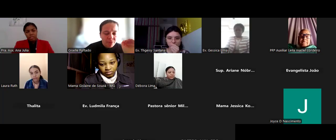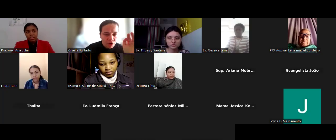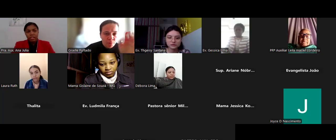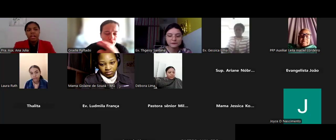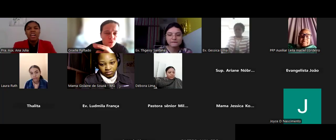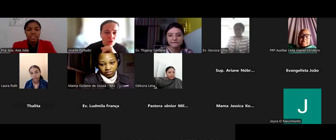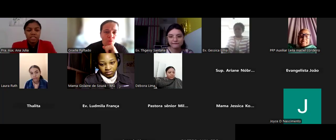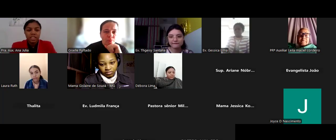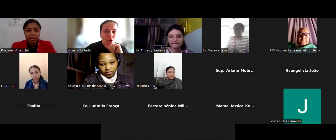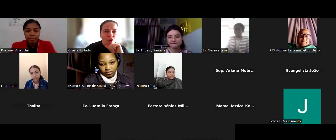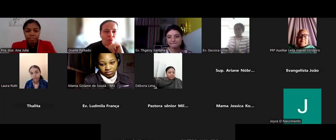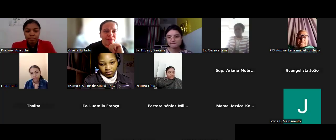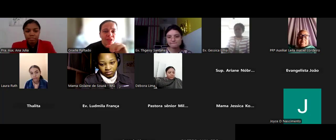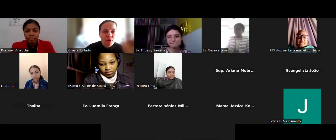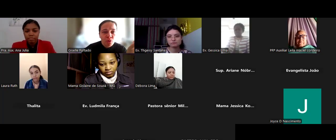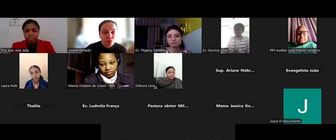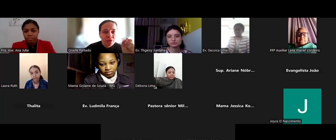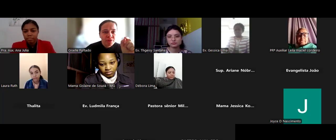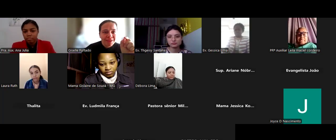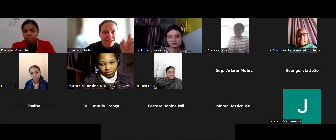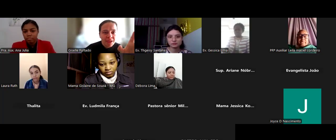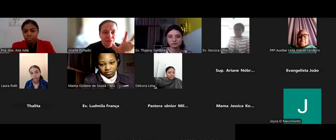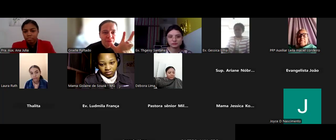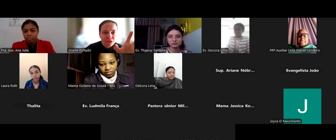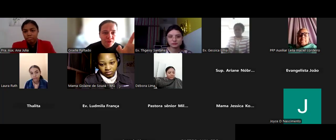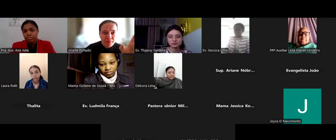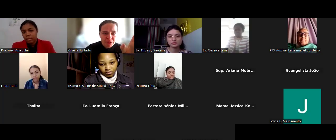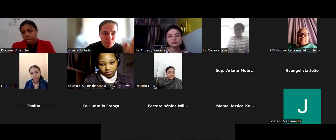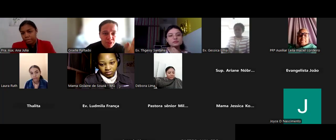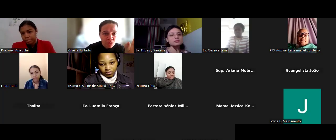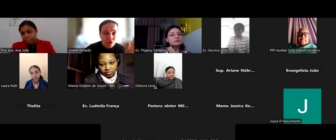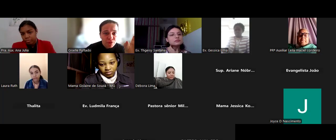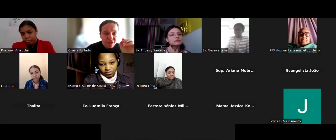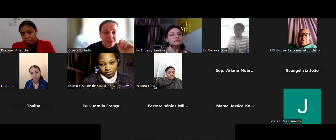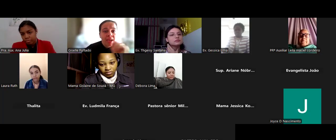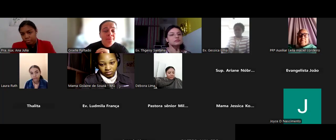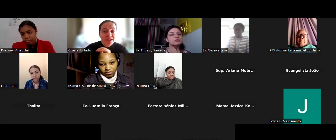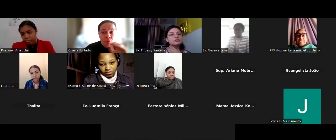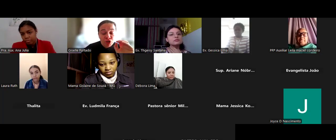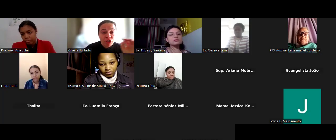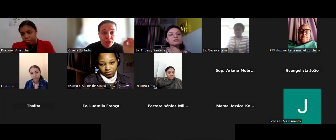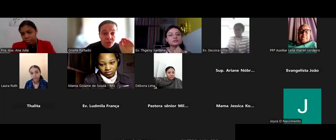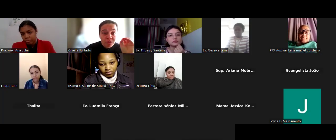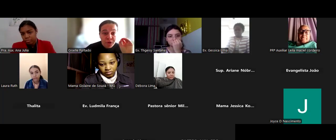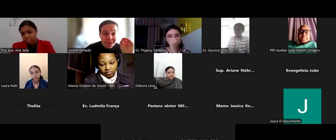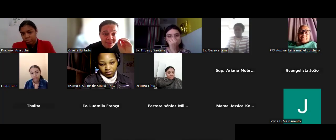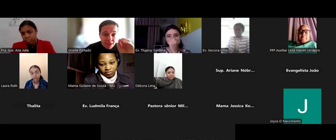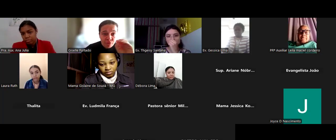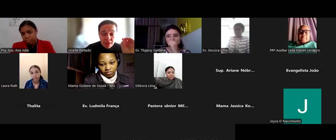aula eu coloco antes. Tem um recurso aqui no Instagram que ele faz eu ficar na mesma posição que vocês. Mas pode deixar que o que for necessário falar